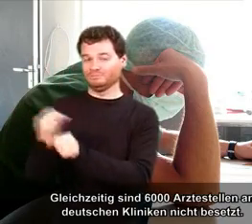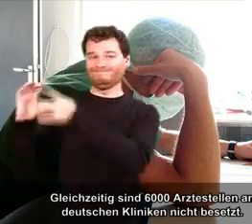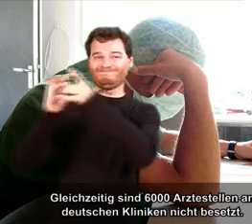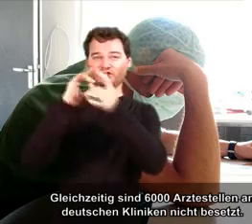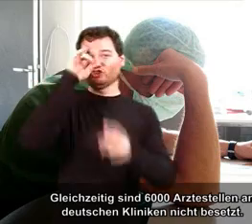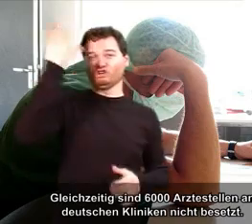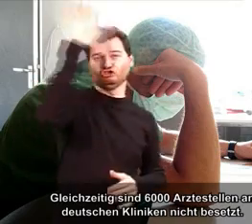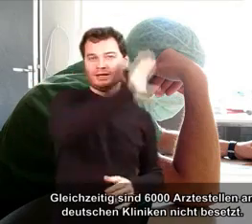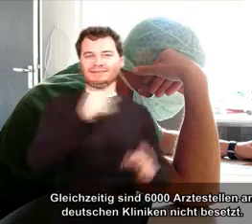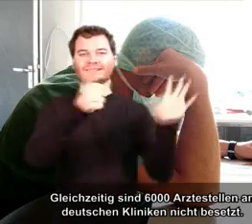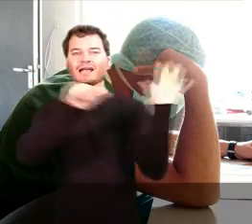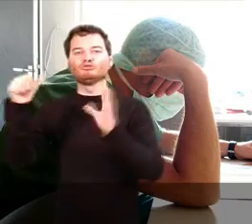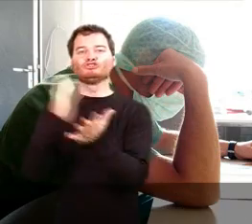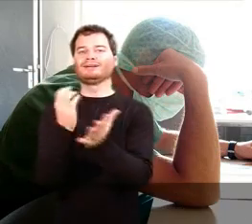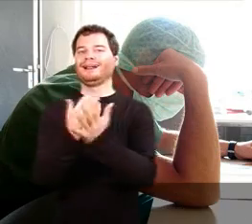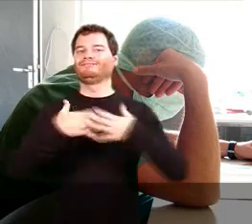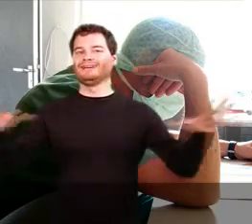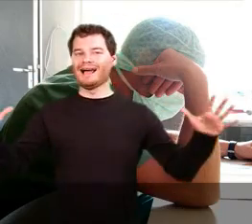6.000 Ärztestellen an deutschen Kliniken nicht besetzt.